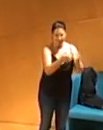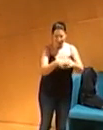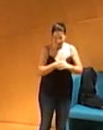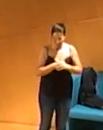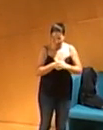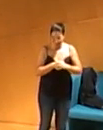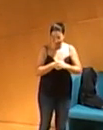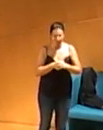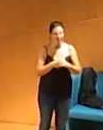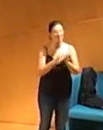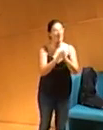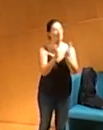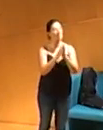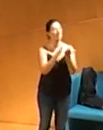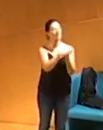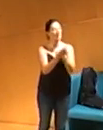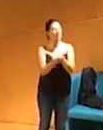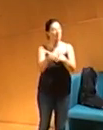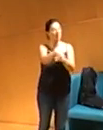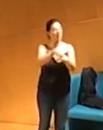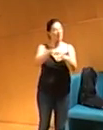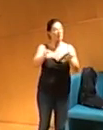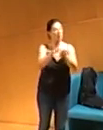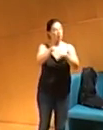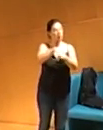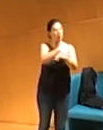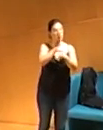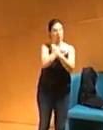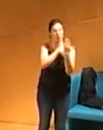la couverture du livre, elle dit un petit peu...